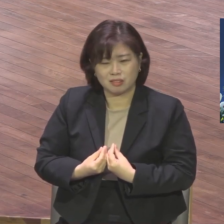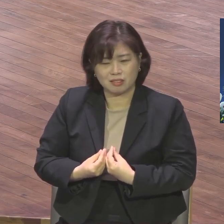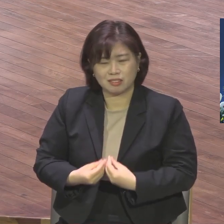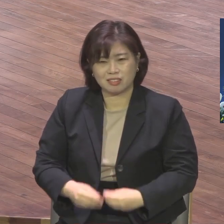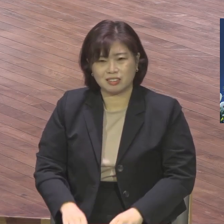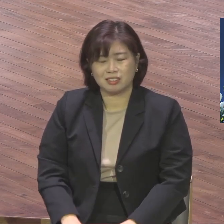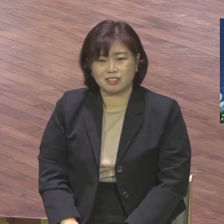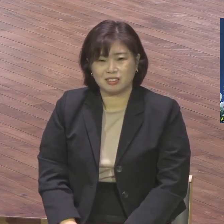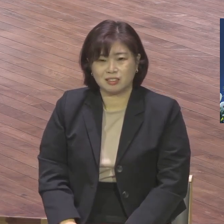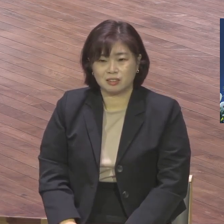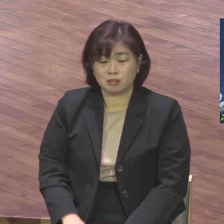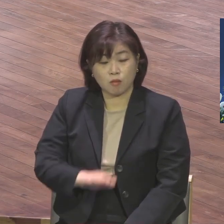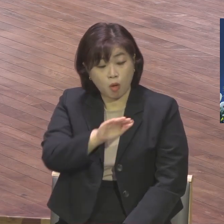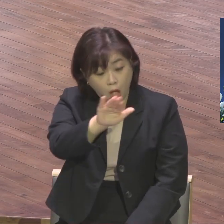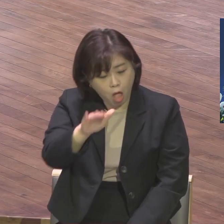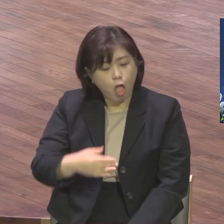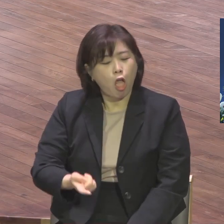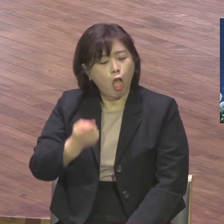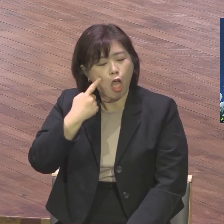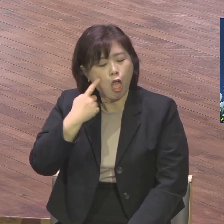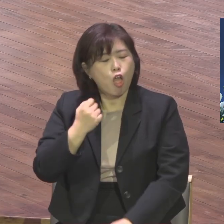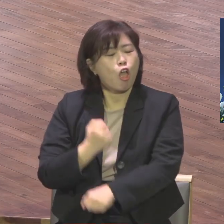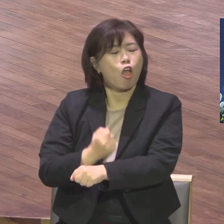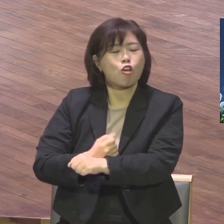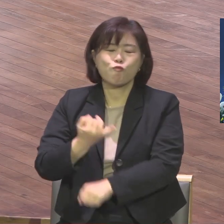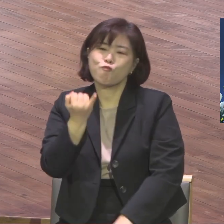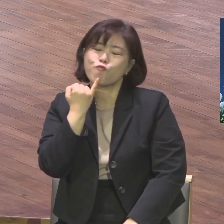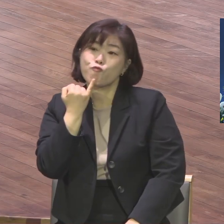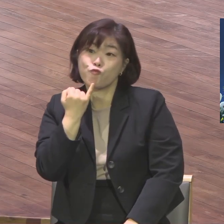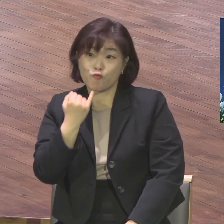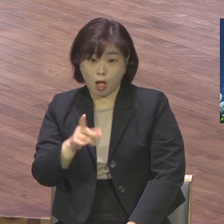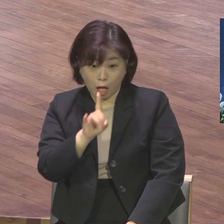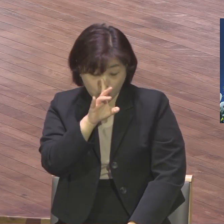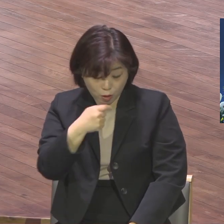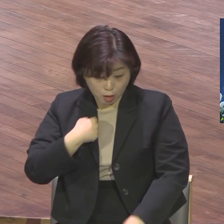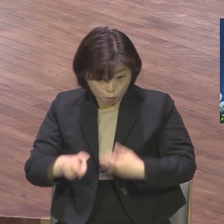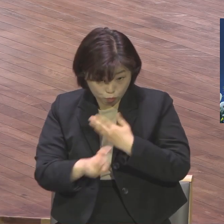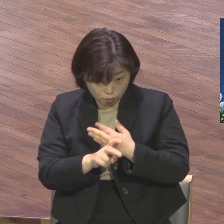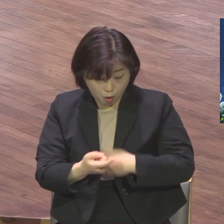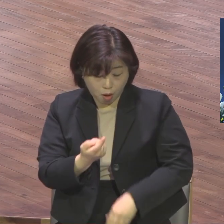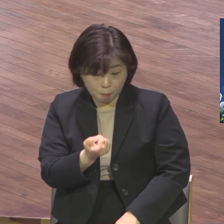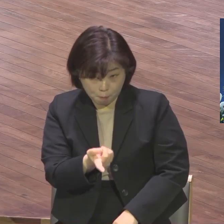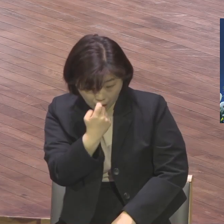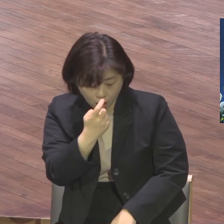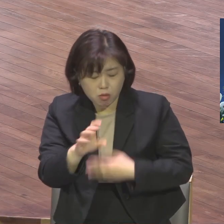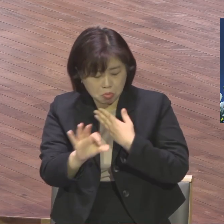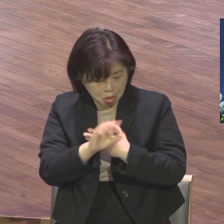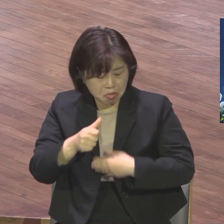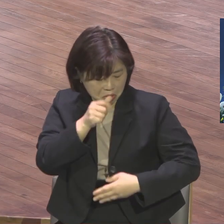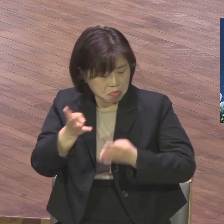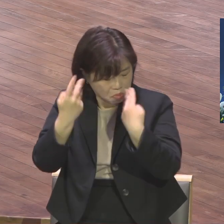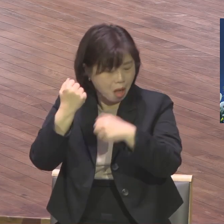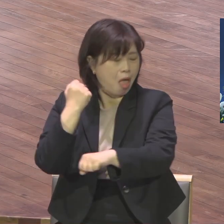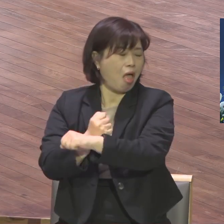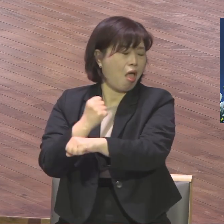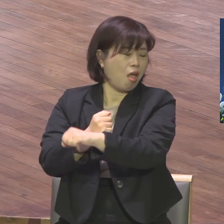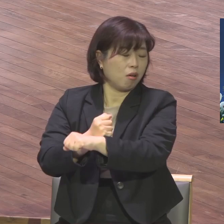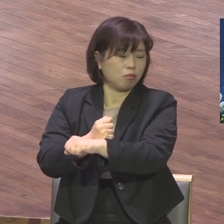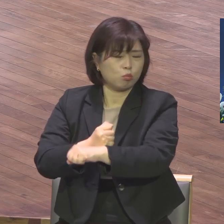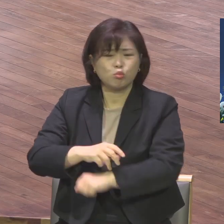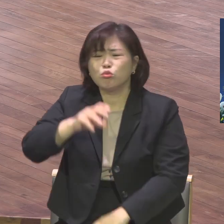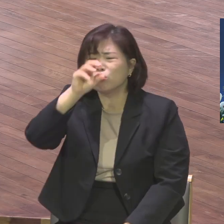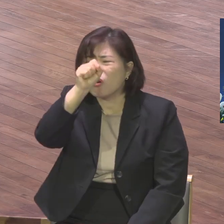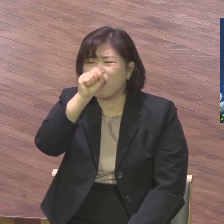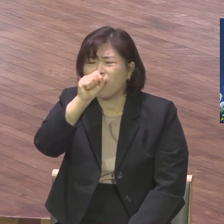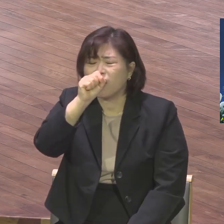안 되면 내가 교수 가면 될 거 아니야. 대통령 정도 되면 그런데 용기가 있어야지. 역대로 안 갔던 사람 없지만 거의